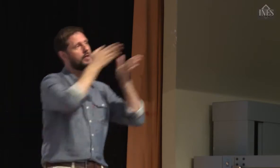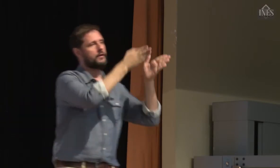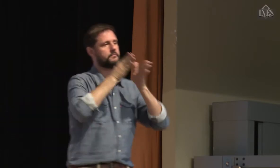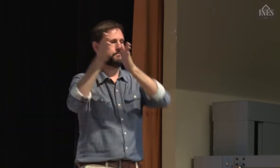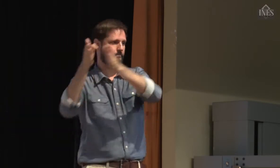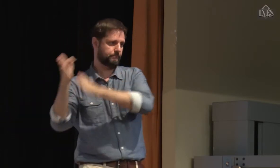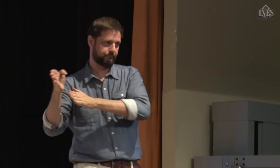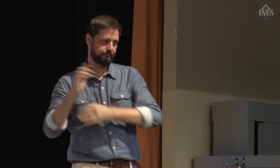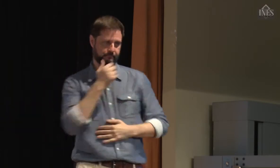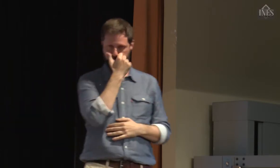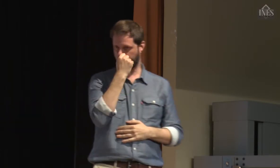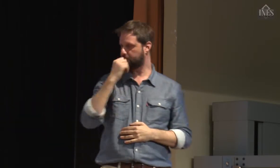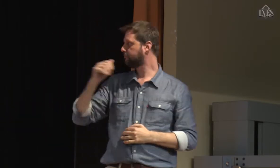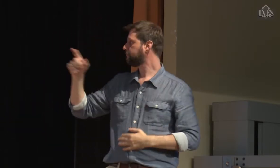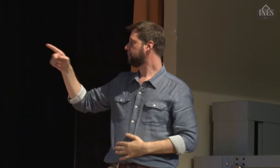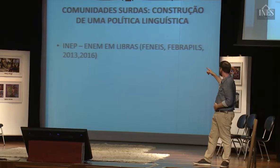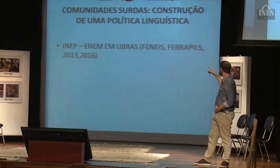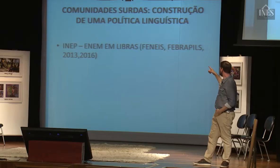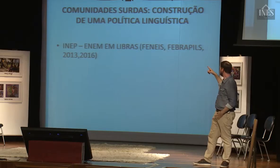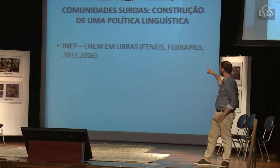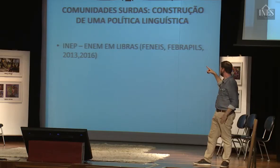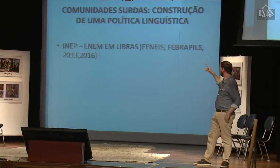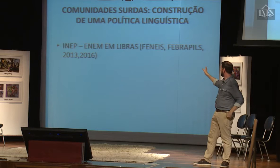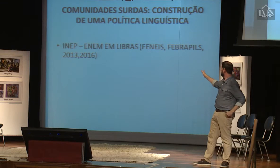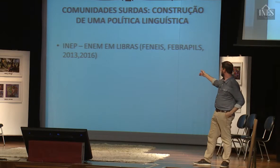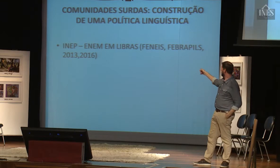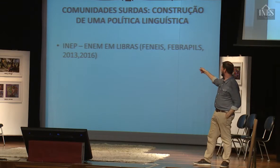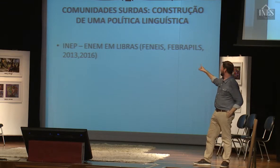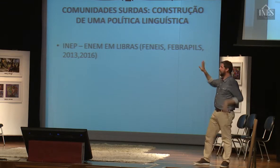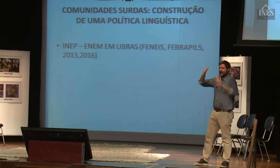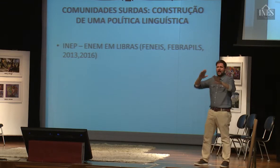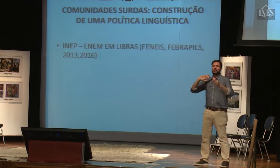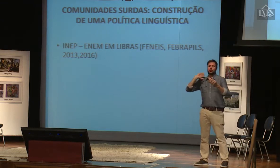que o surdo possa ter essa escolha e saber qual instituição escolher.